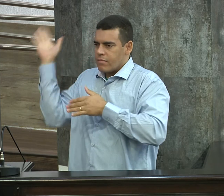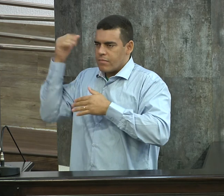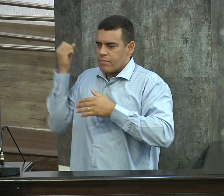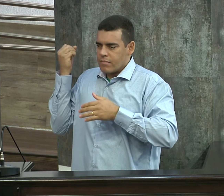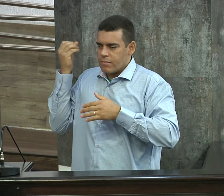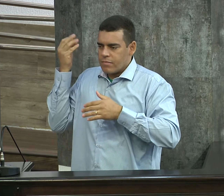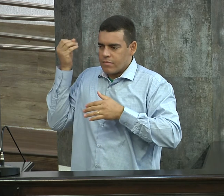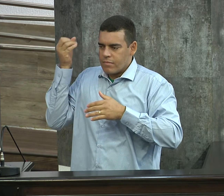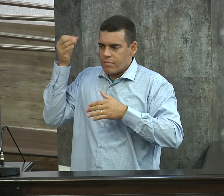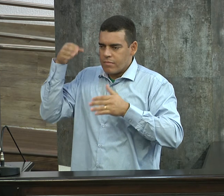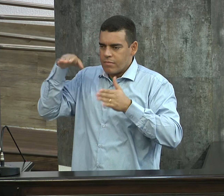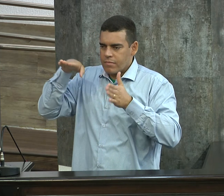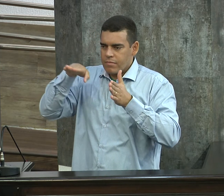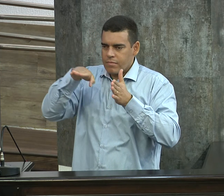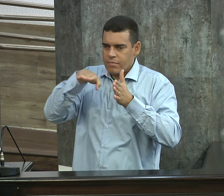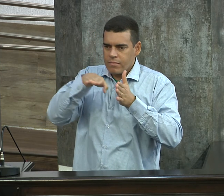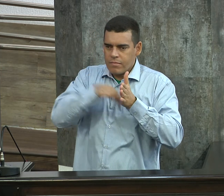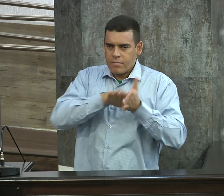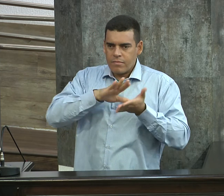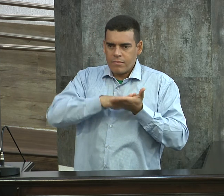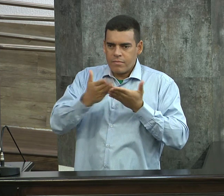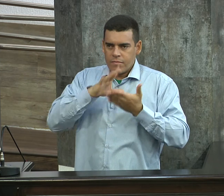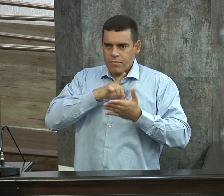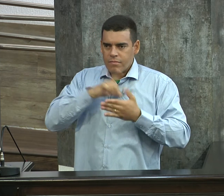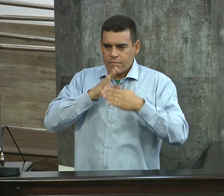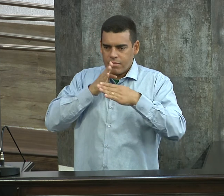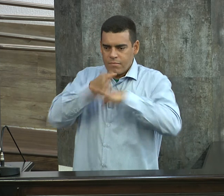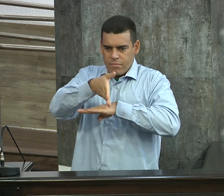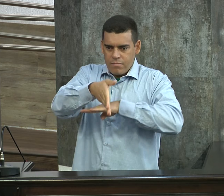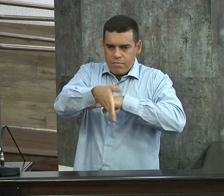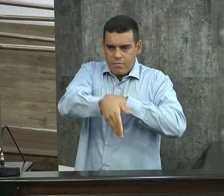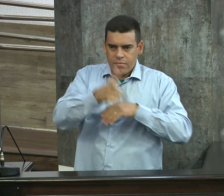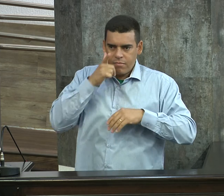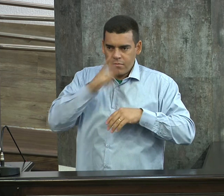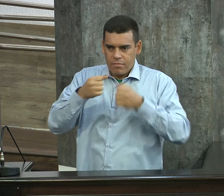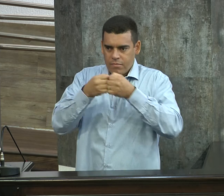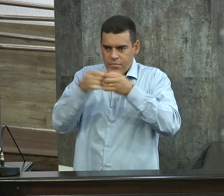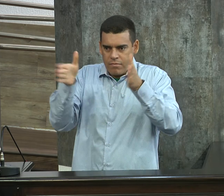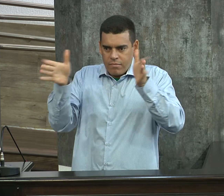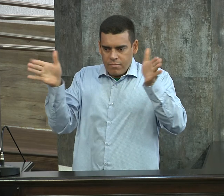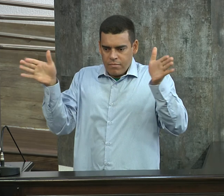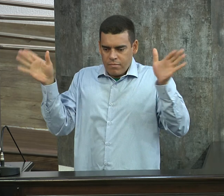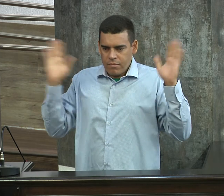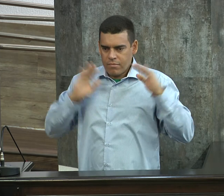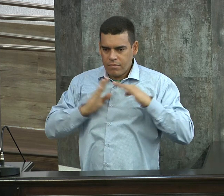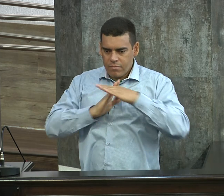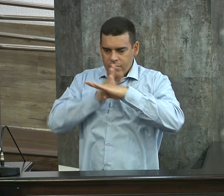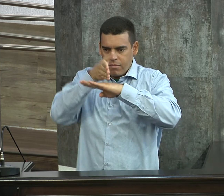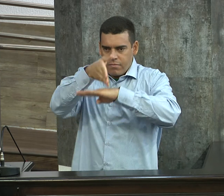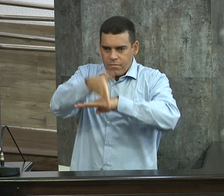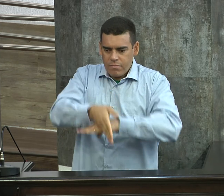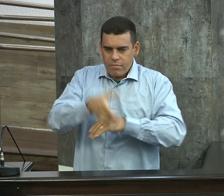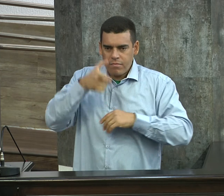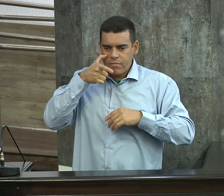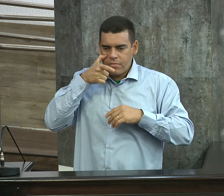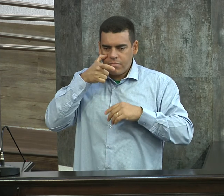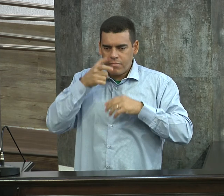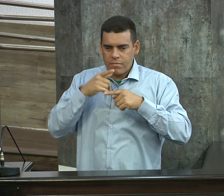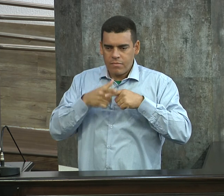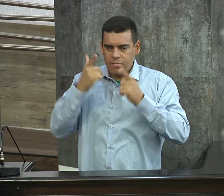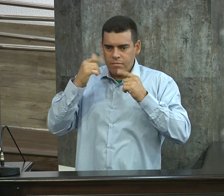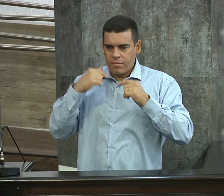vários médicos, inclusive em São Paulo. A gente fez muitas viagens para tentar diagnosticar o que é que estava acontecendo com a minha visão.